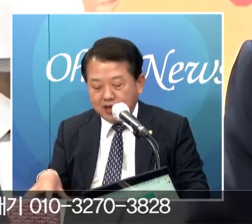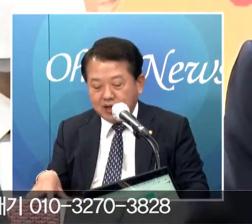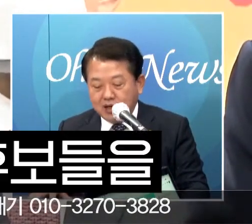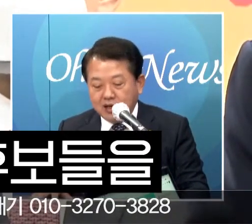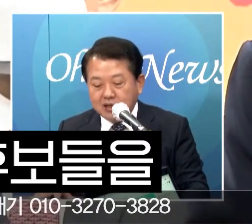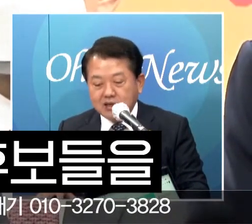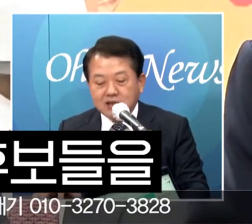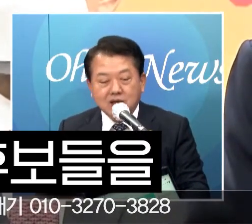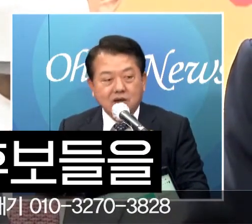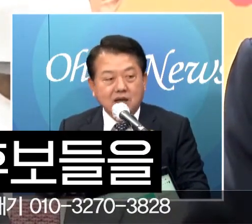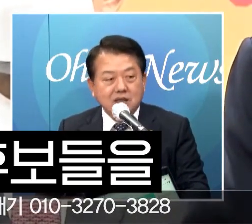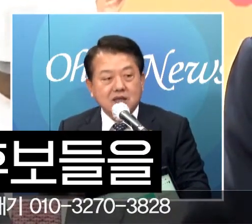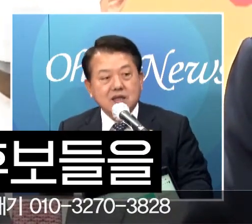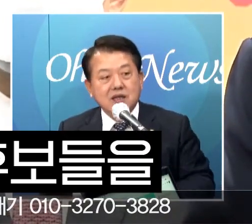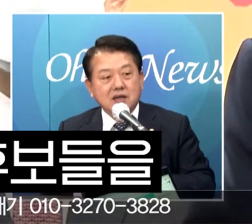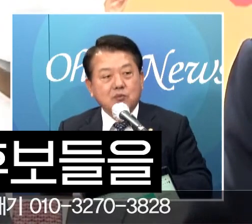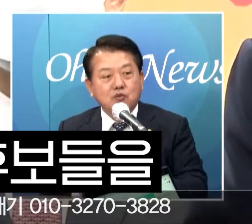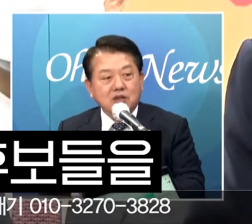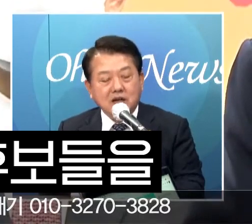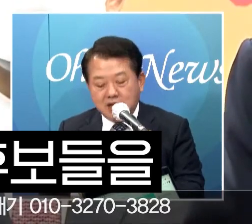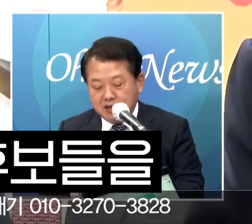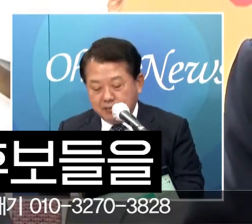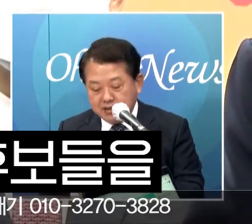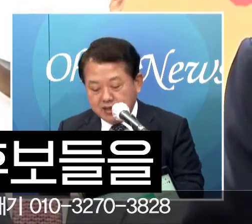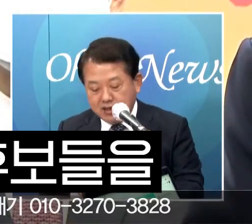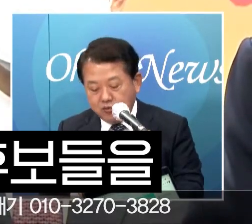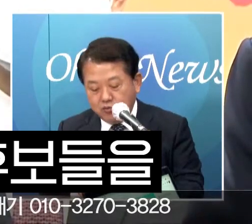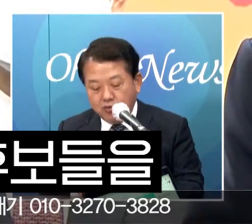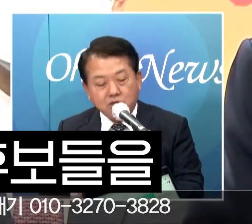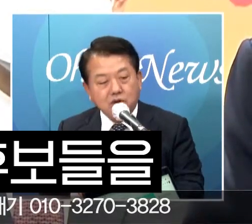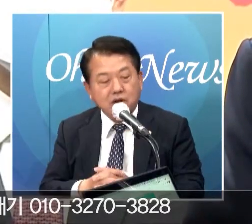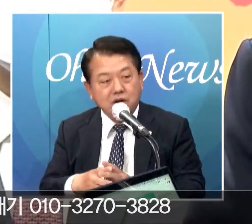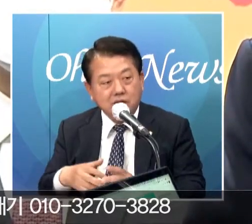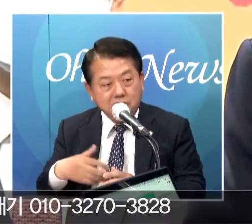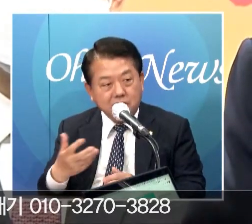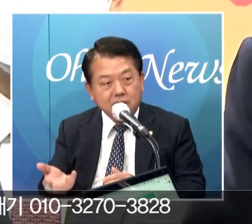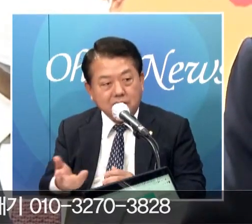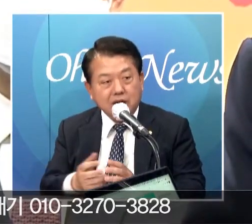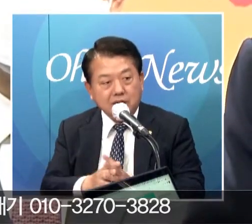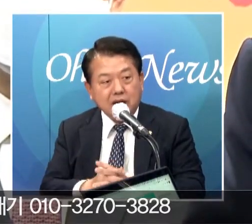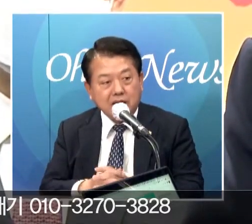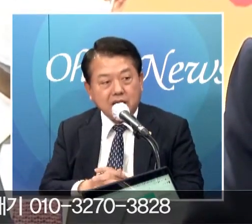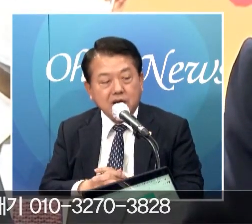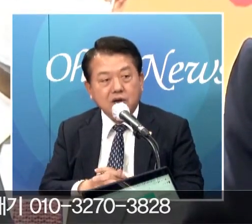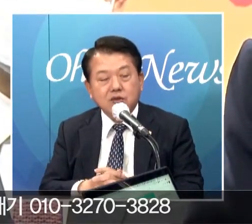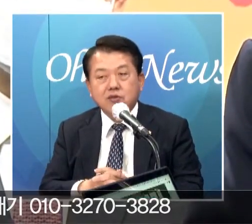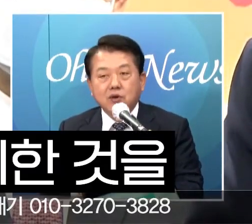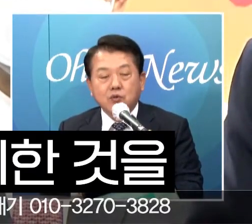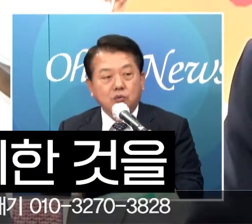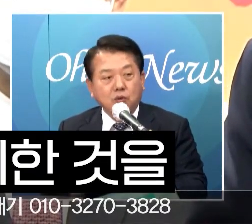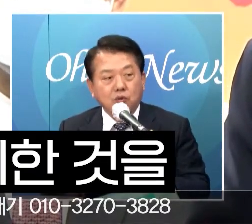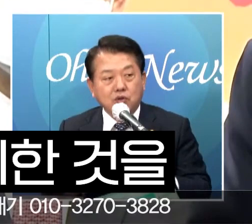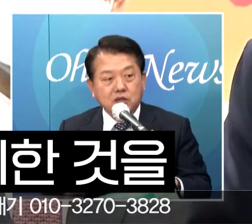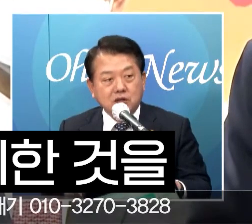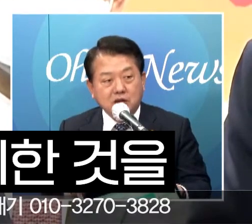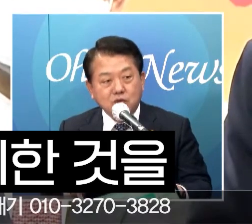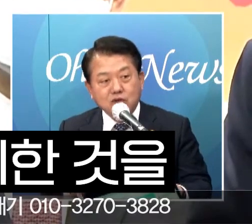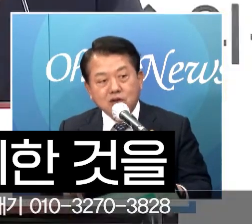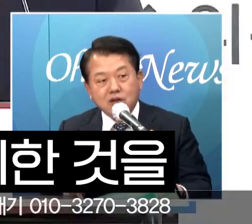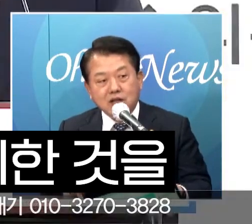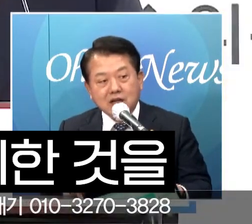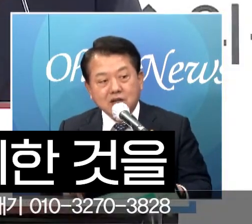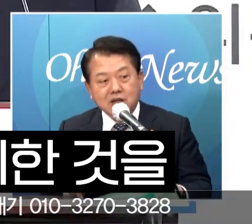네. 하다 보니까 이런 여러 가지 문제가 발생하는 후보들을 하게 아. 되는 것이죠. 후보